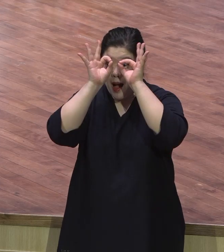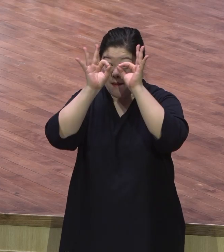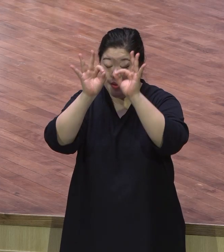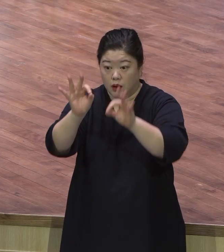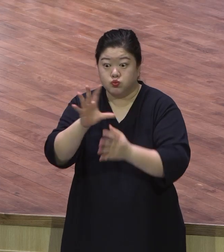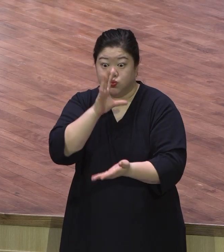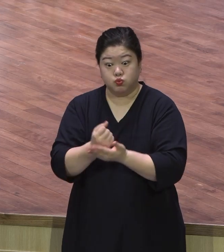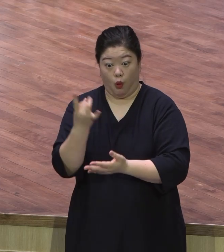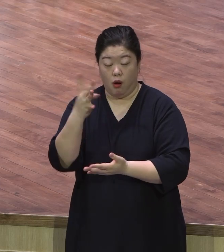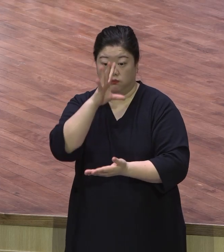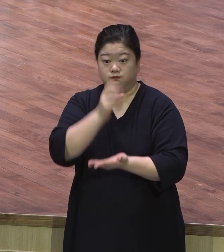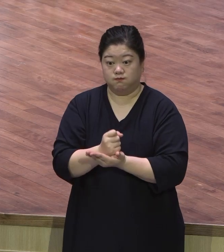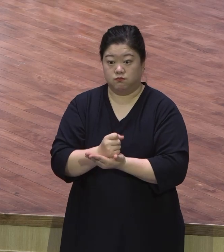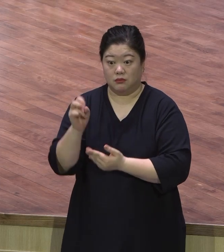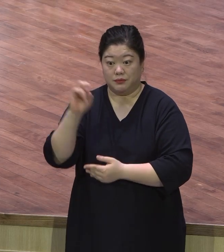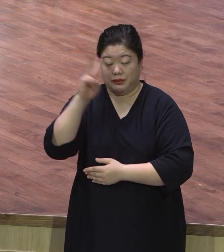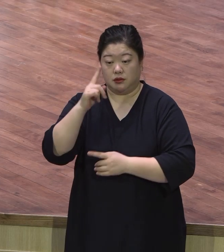어두워졌어요